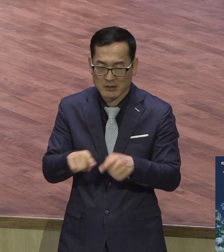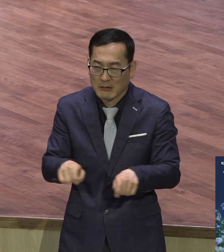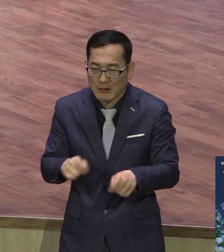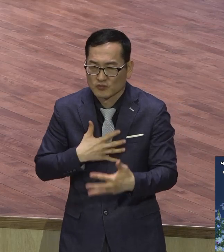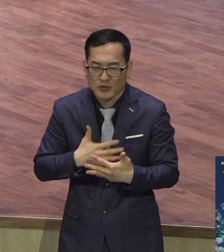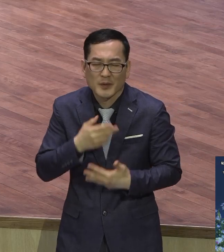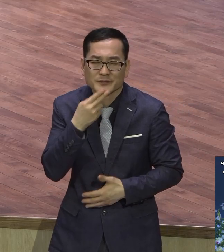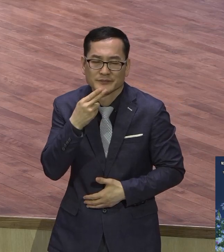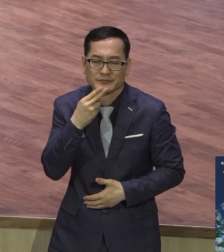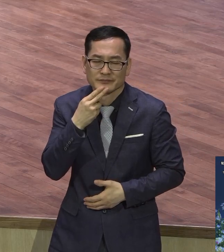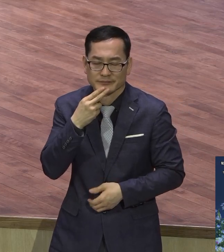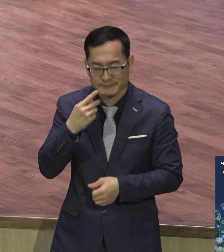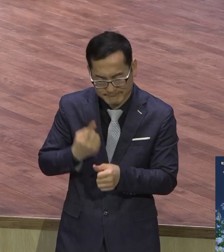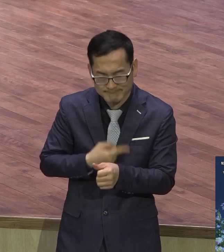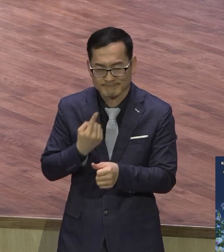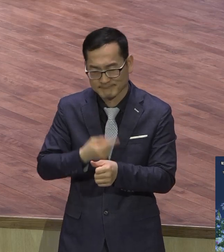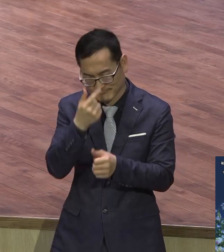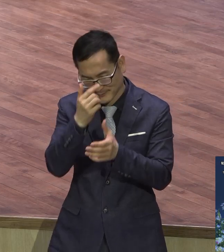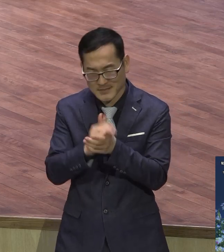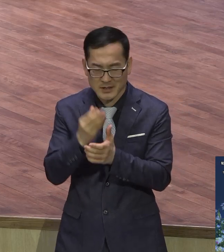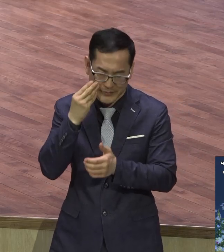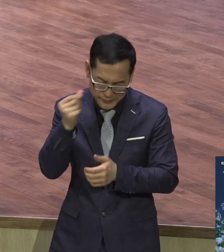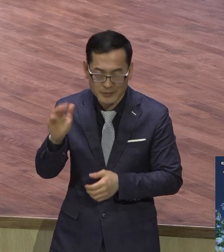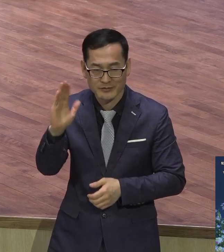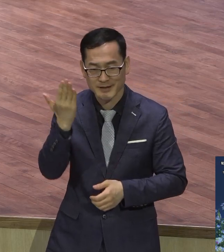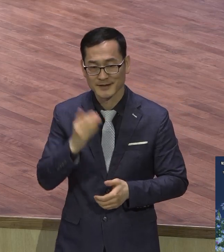때 사단에게 잡히잖아요. 기도밖에 없다니까요.